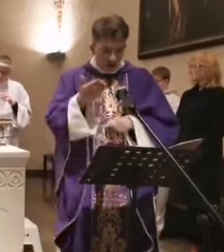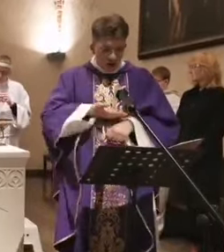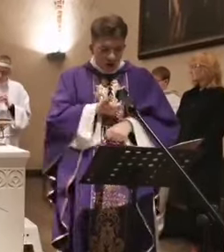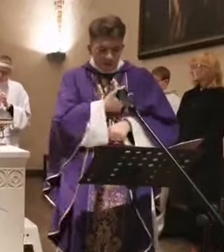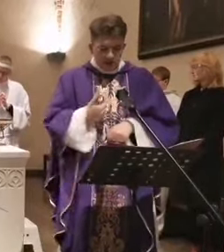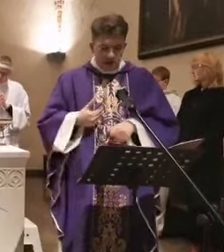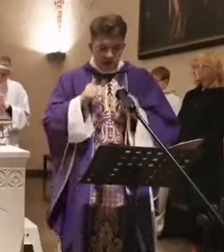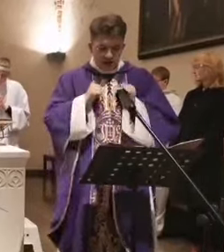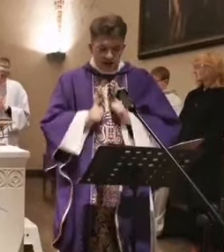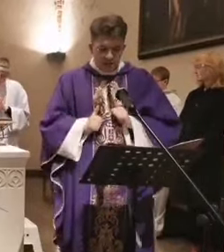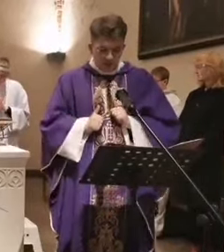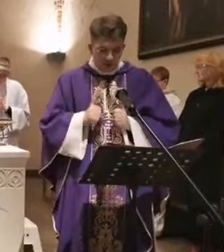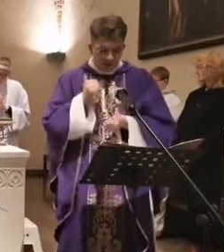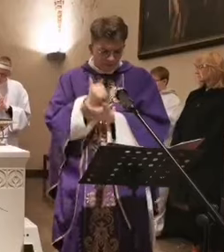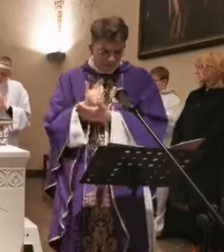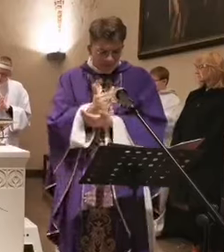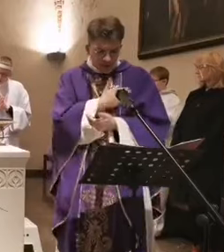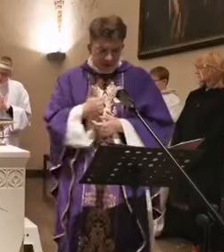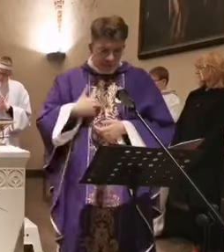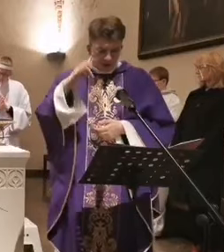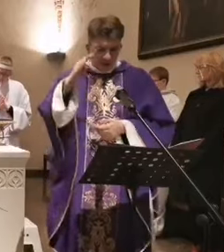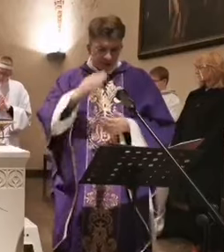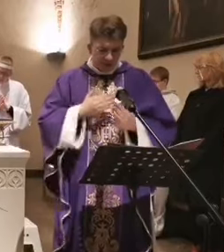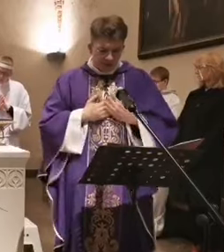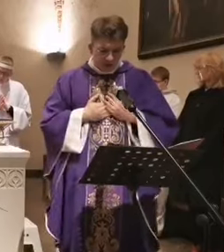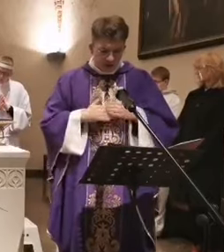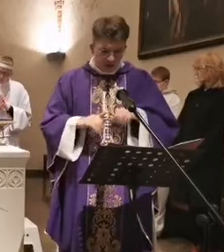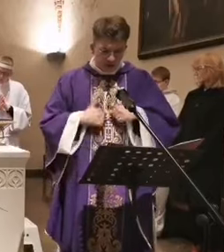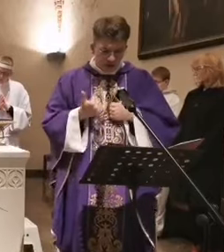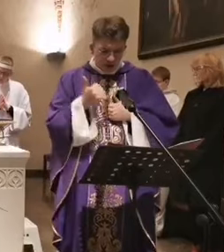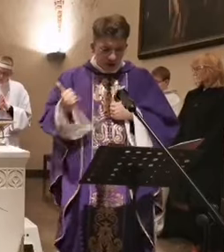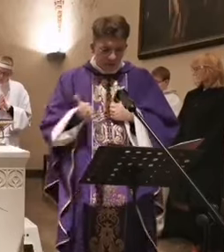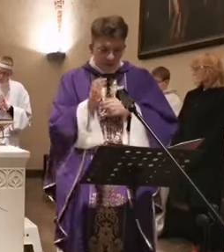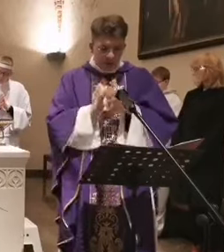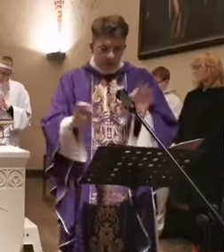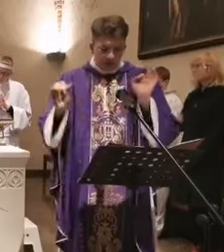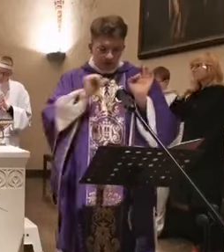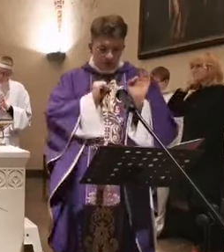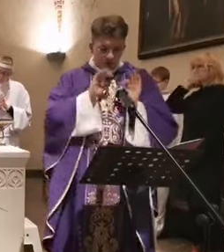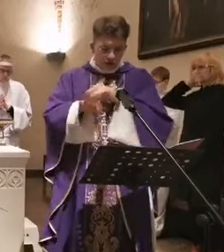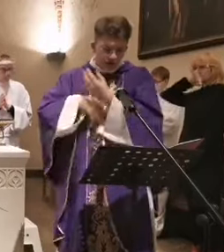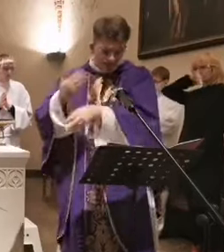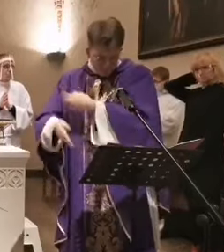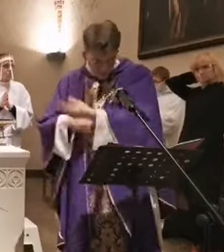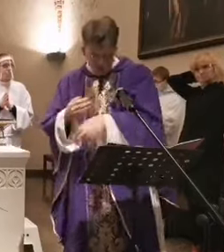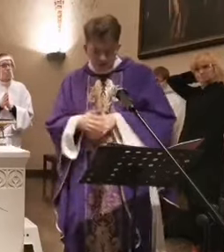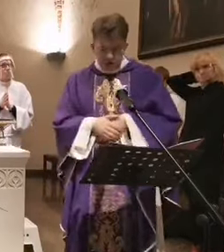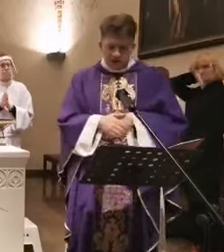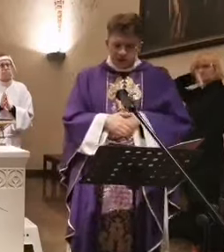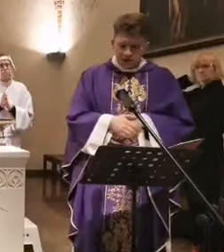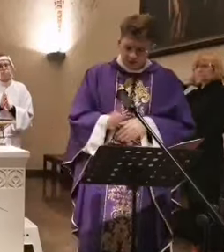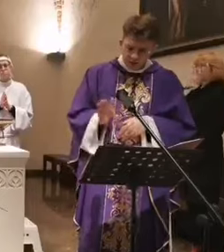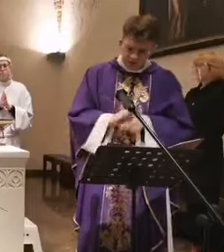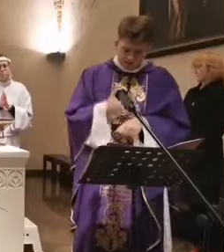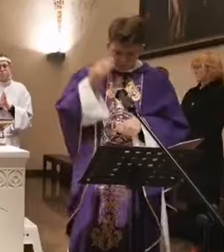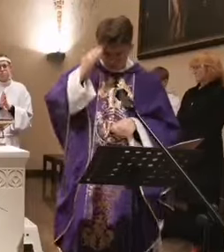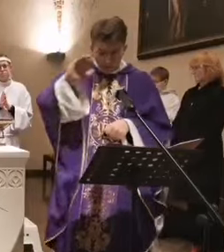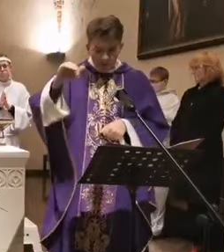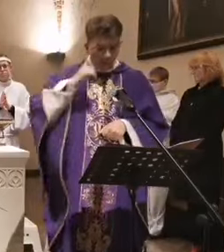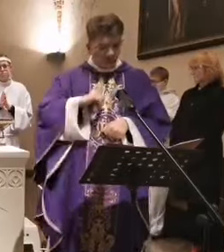żelgiemy, obnaż nasze czasy pokoju pomyśli. Wspomnij nas swoim miłosierdziem, abyśmy zawsze wolnie grzech bezpiecznie od wszelkiego